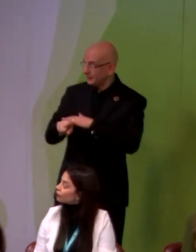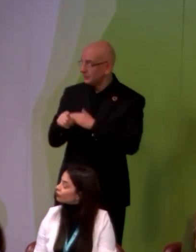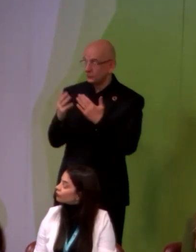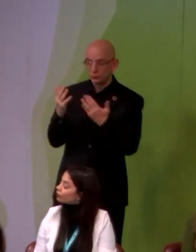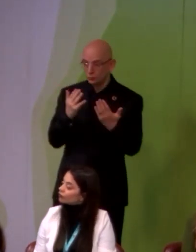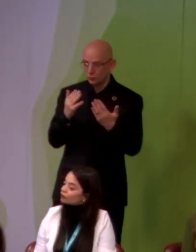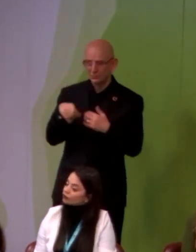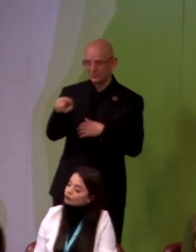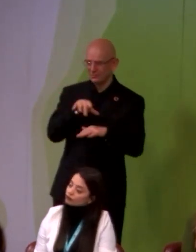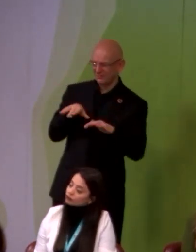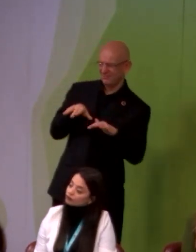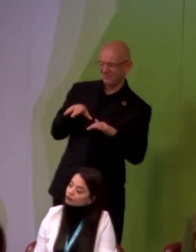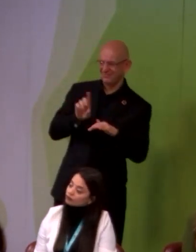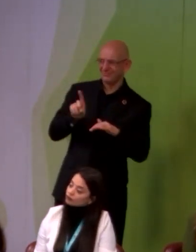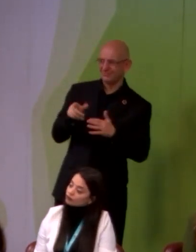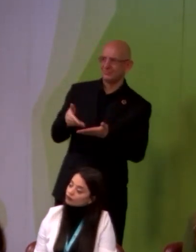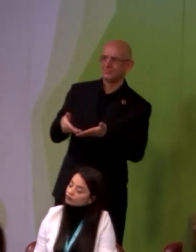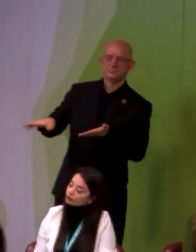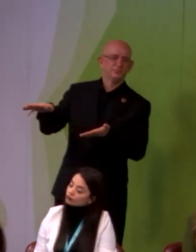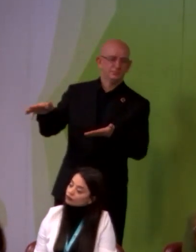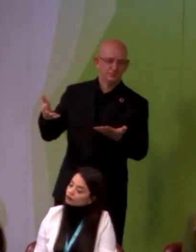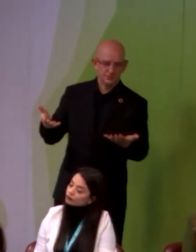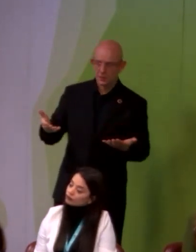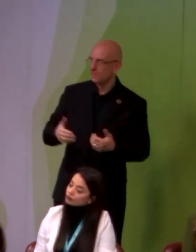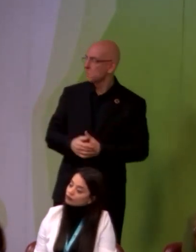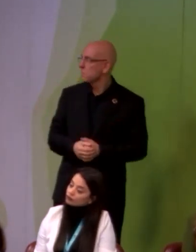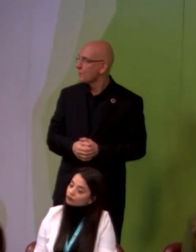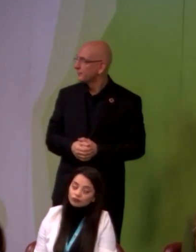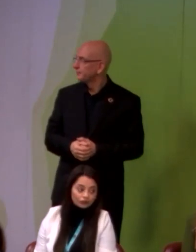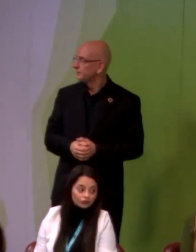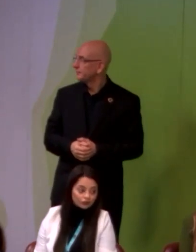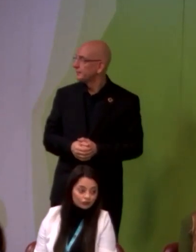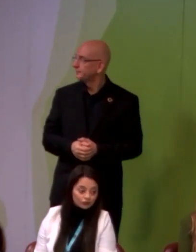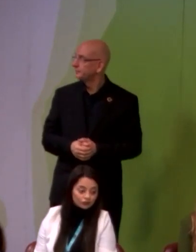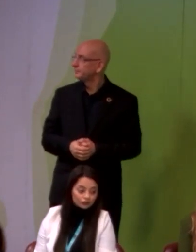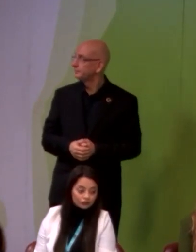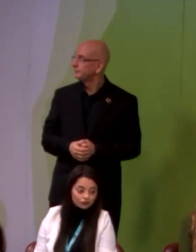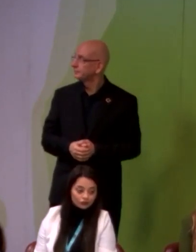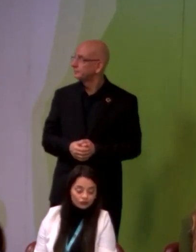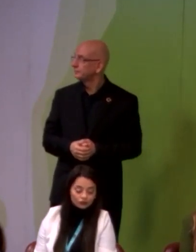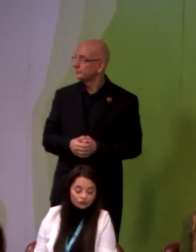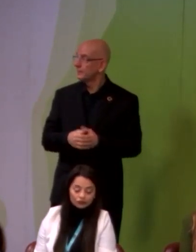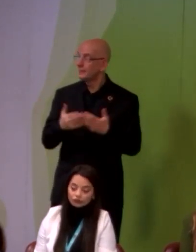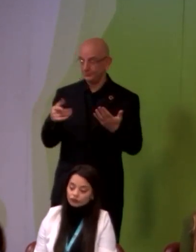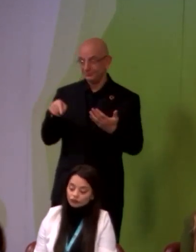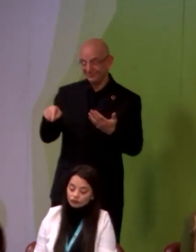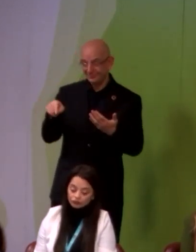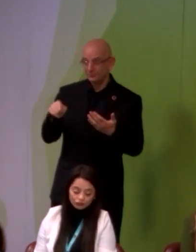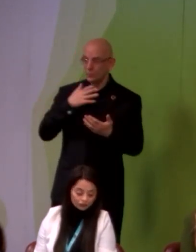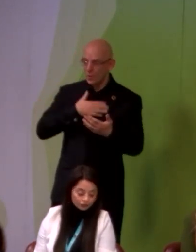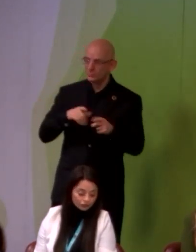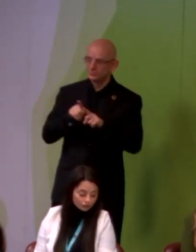inscrit à l'école, il n'est pas bien accueilli comme